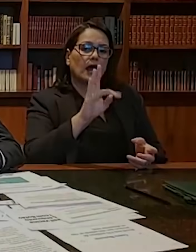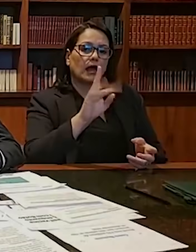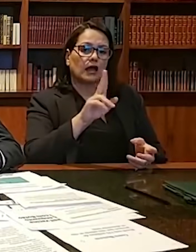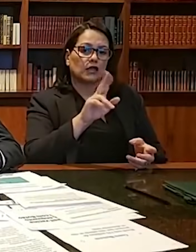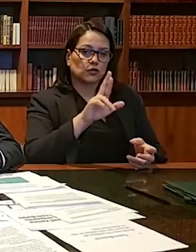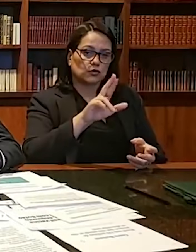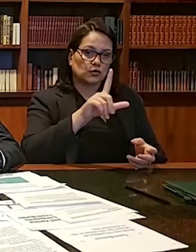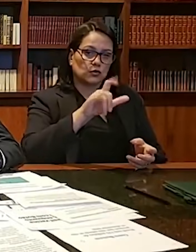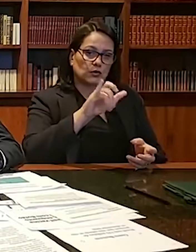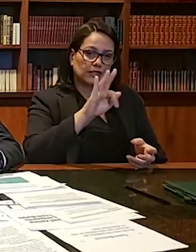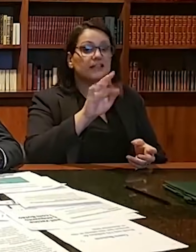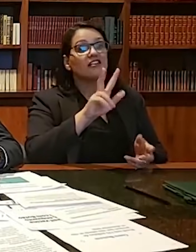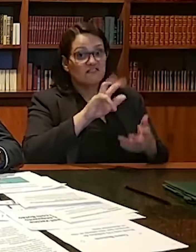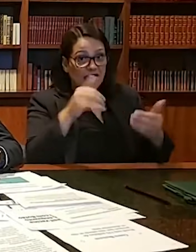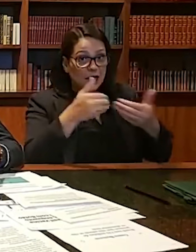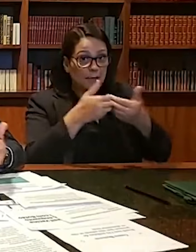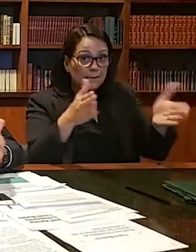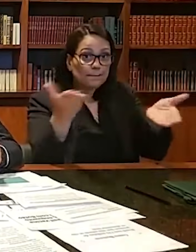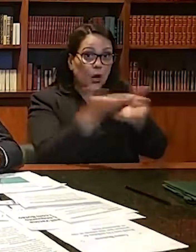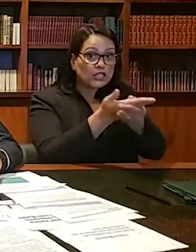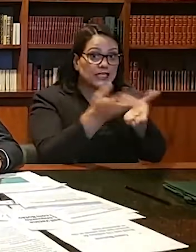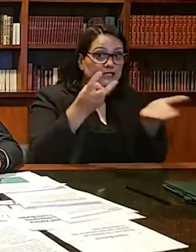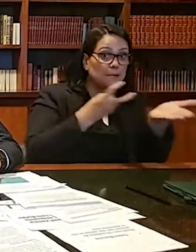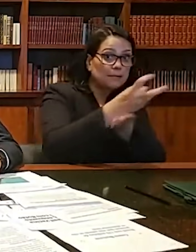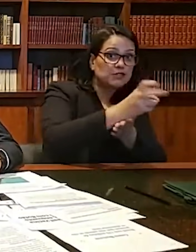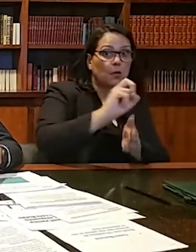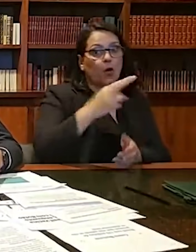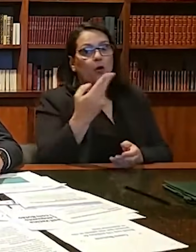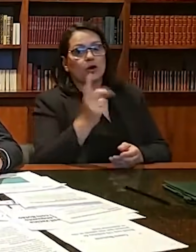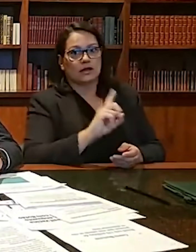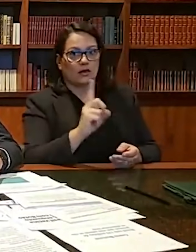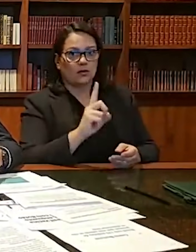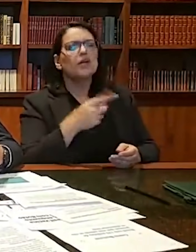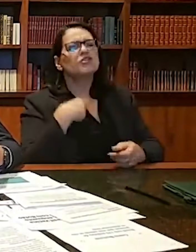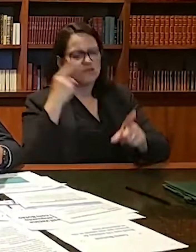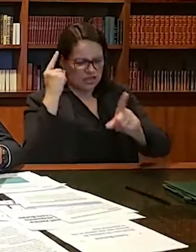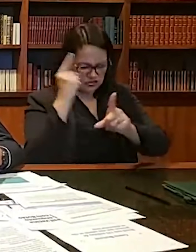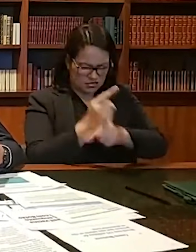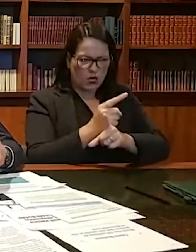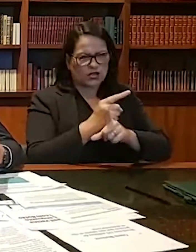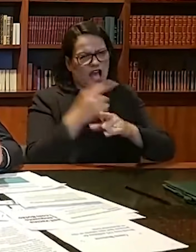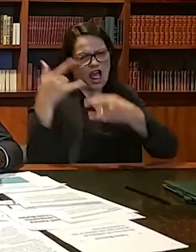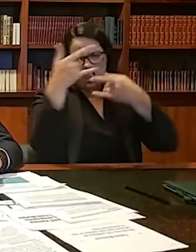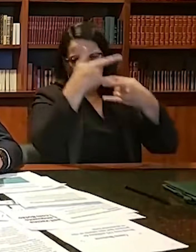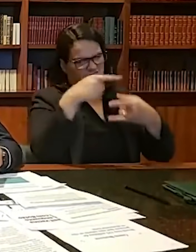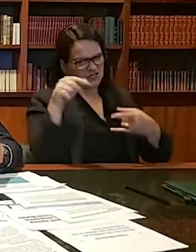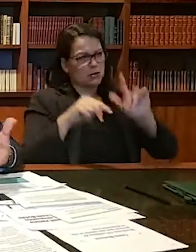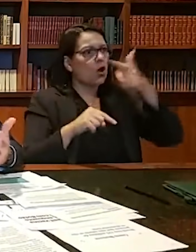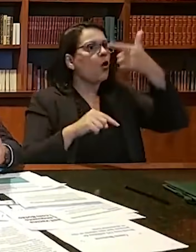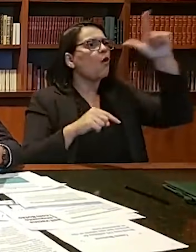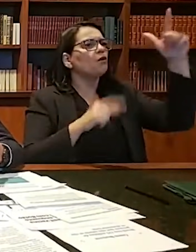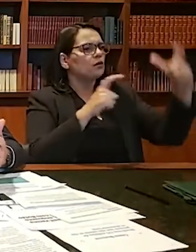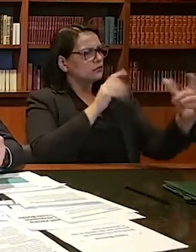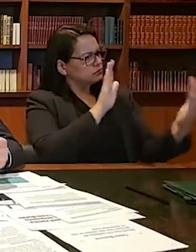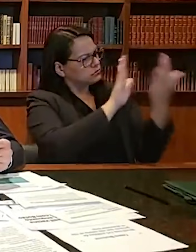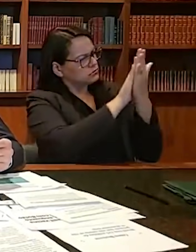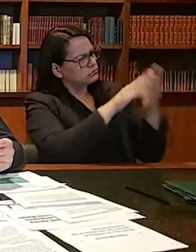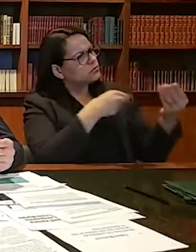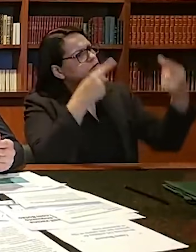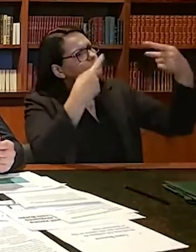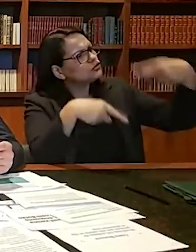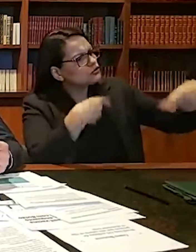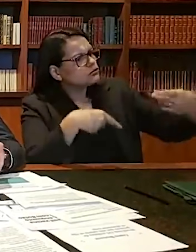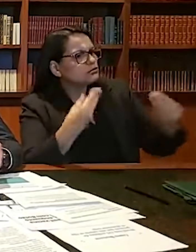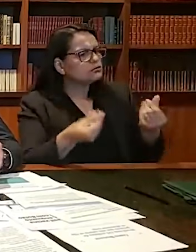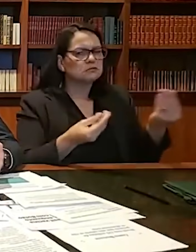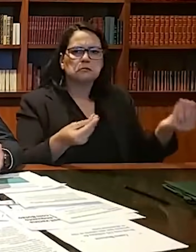Se vão abrir processo ou não. E a gente vai se encontrar, não na live, né? Mas com toda certeza, no outro lugar brevemente, para discutir esse assunto